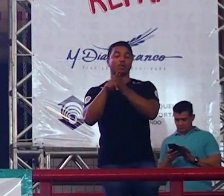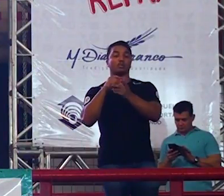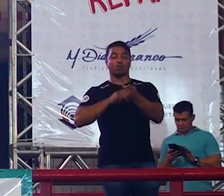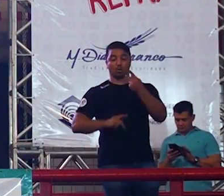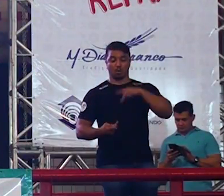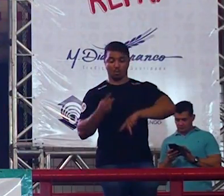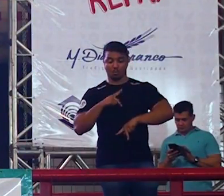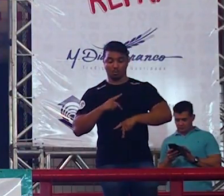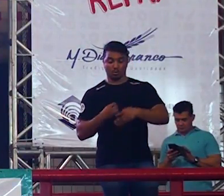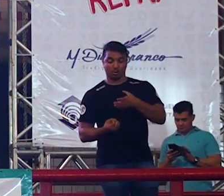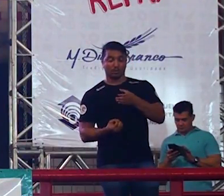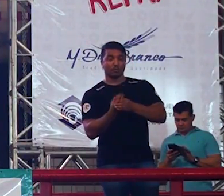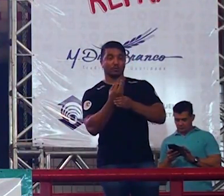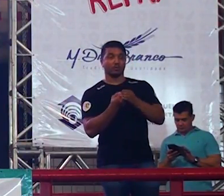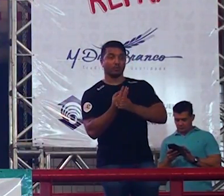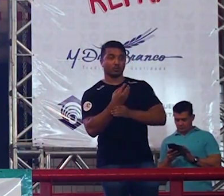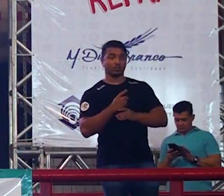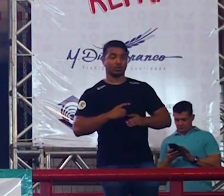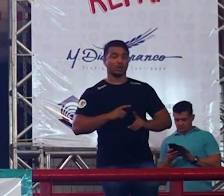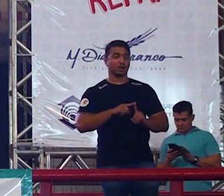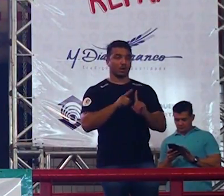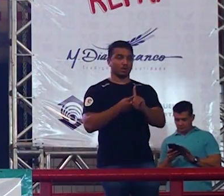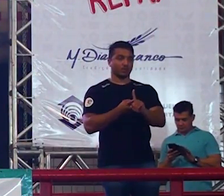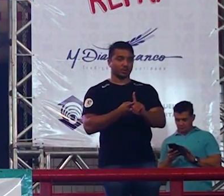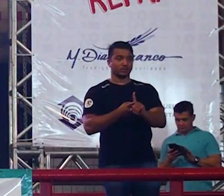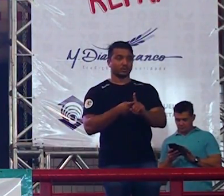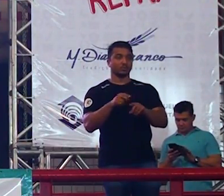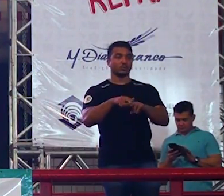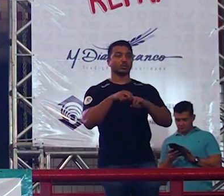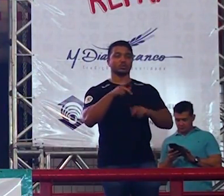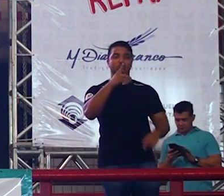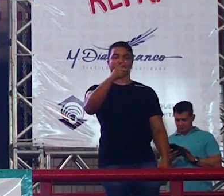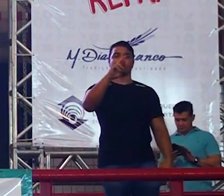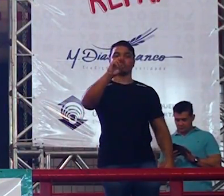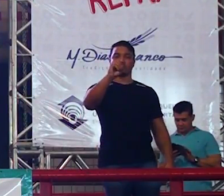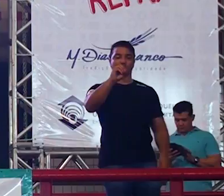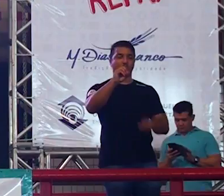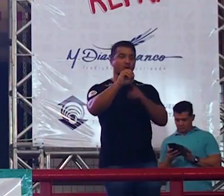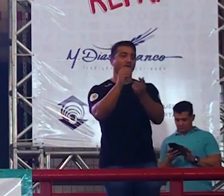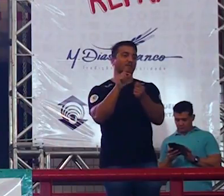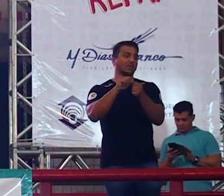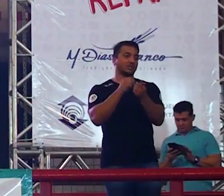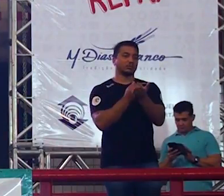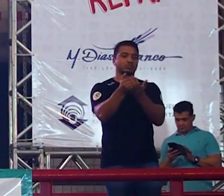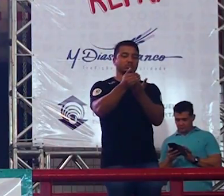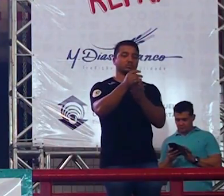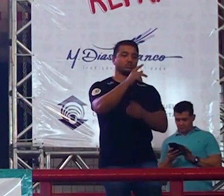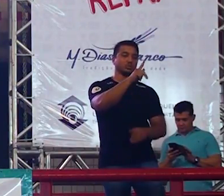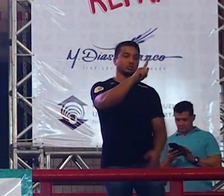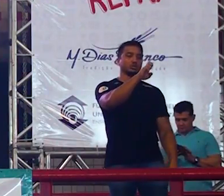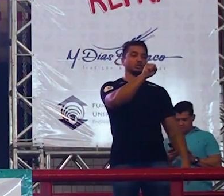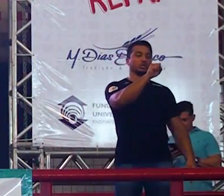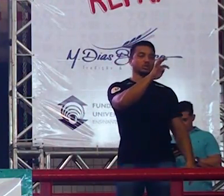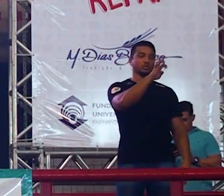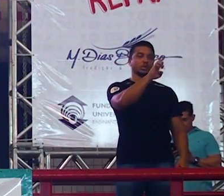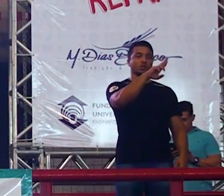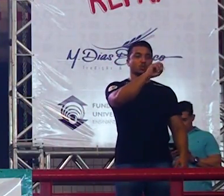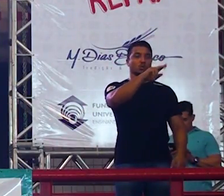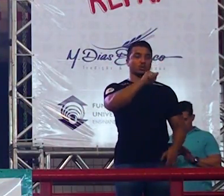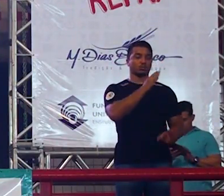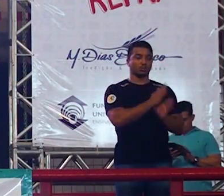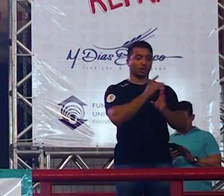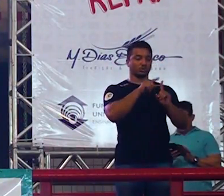que promove a gestação. É por isso que é chamado de promover, gesterona,